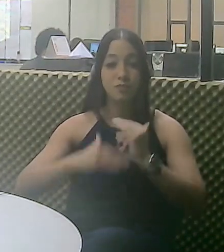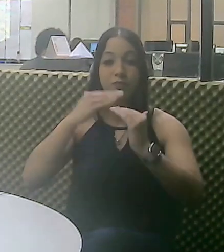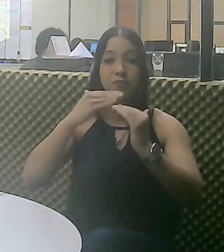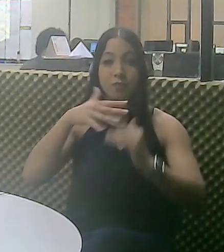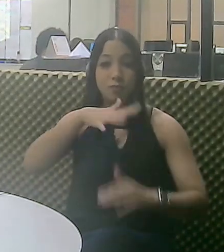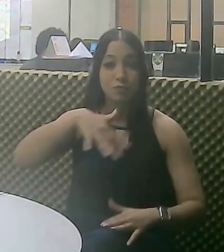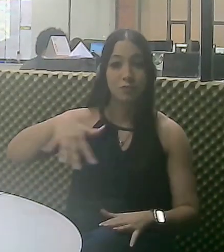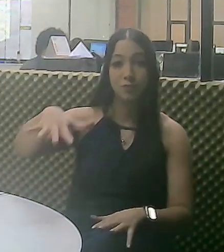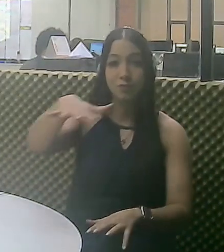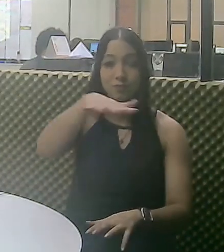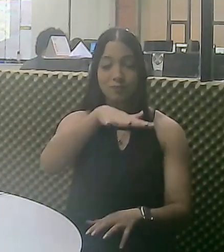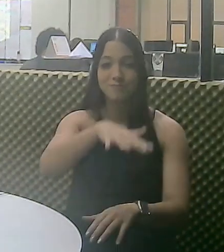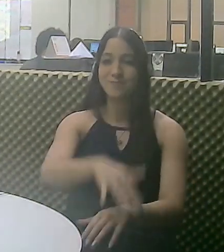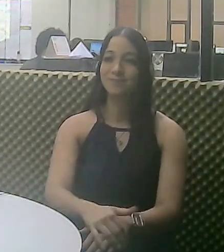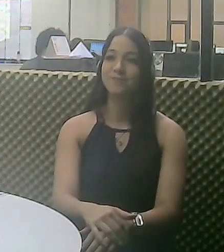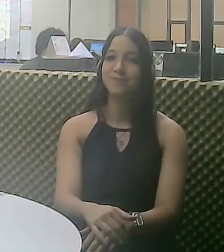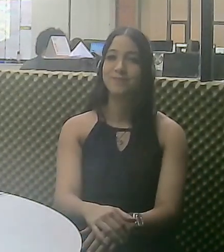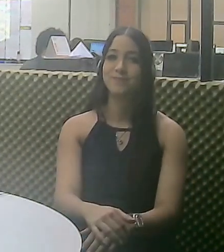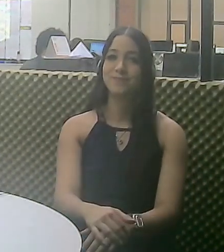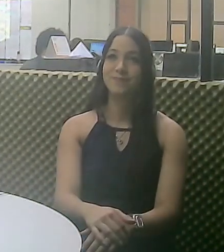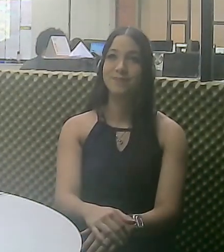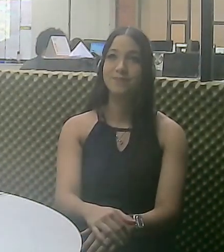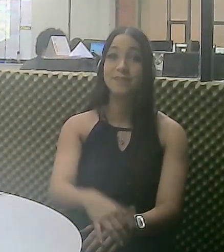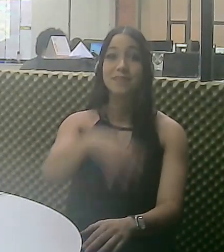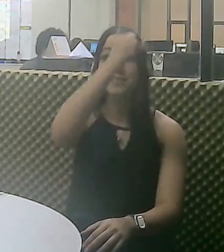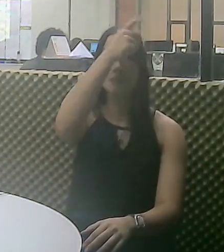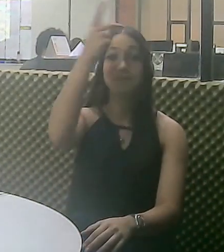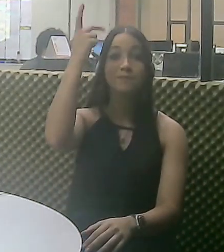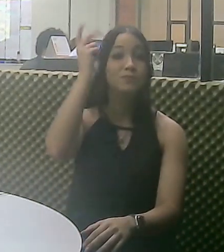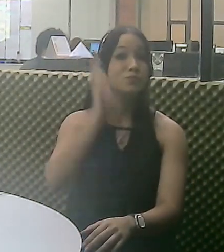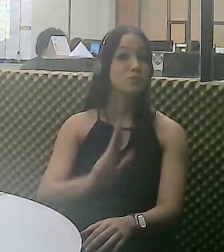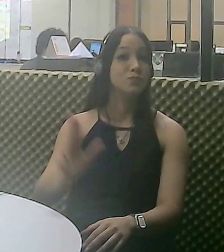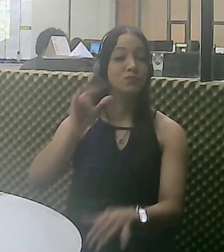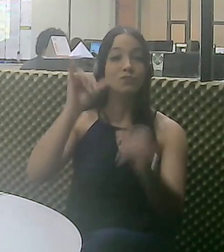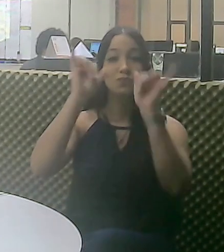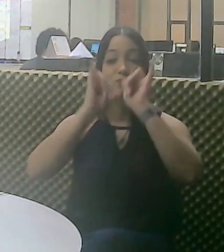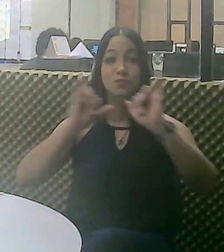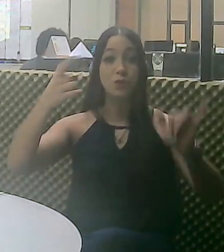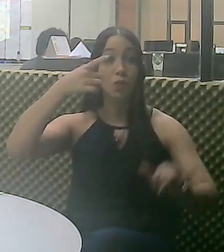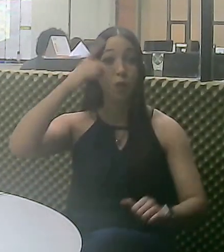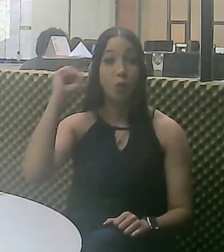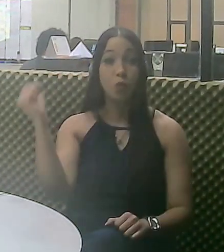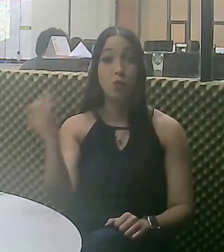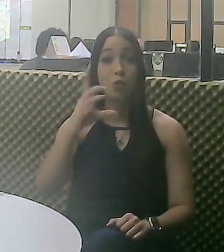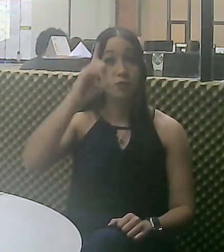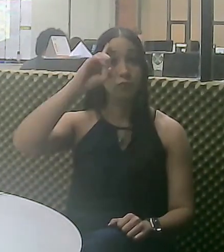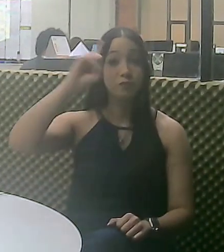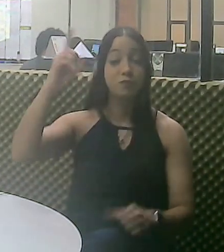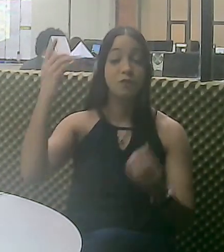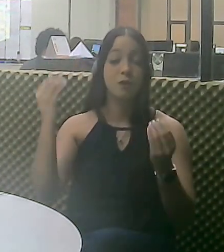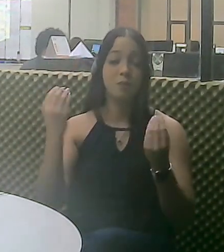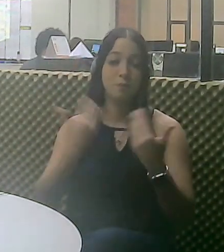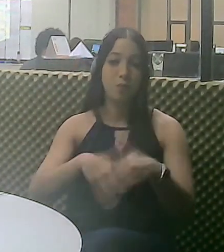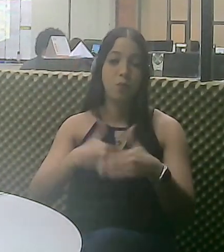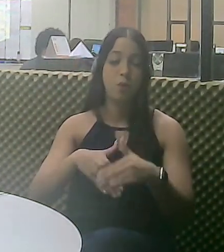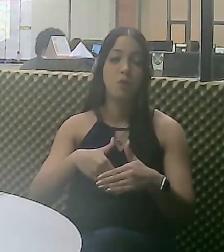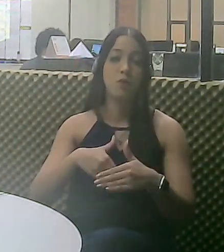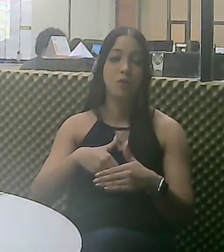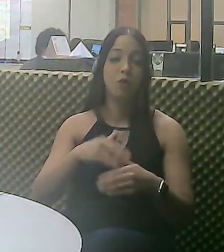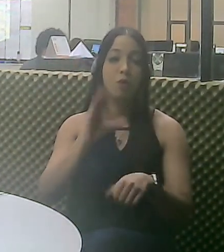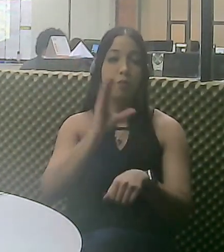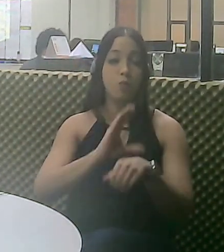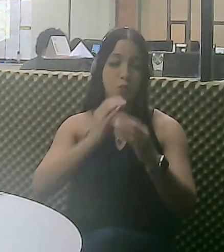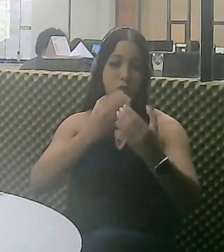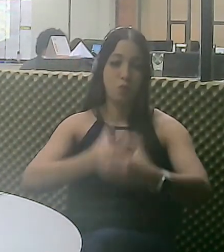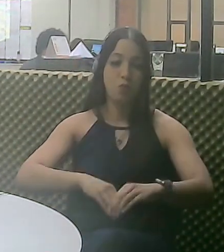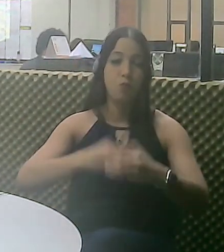regional a Prefeitura de Uberlândia divulgou ontem a nova data para aplicação da prova objetiva do concurso